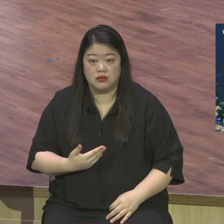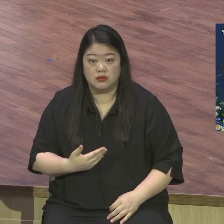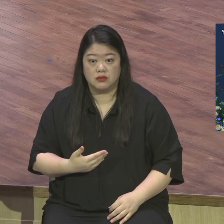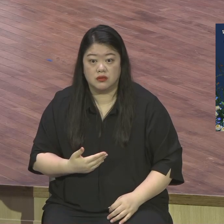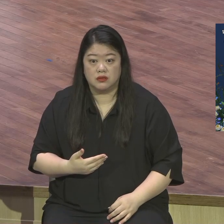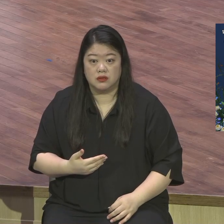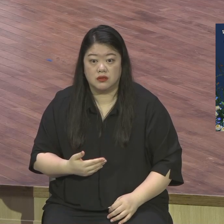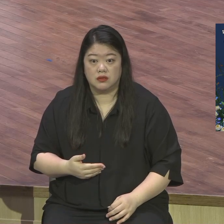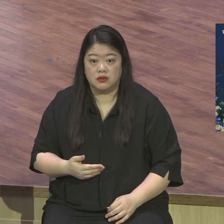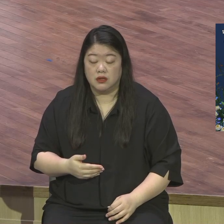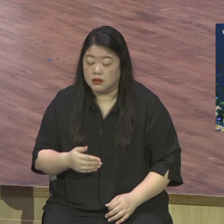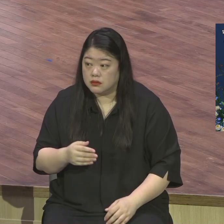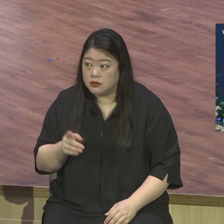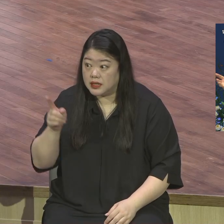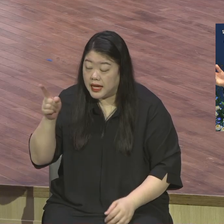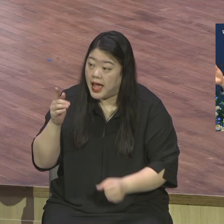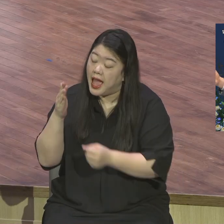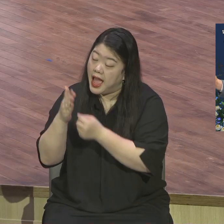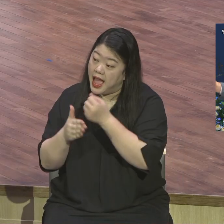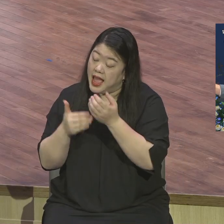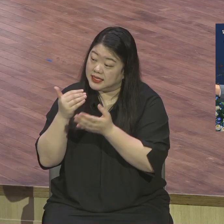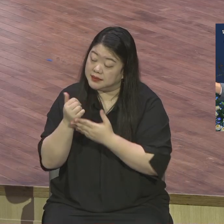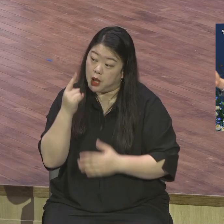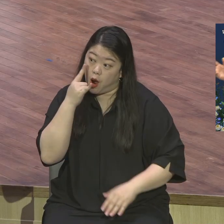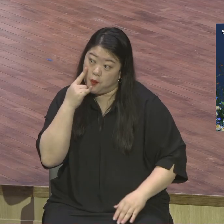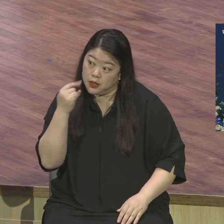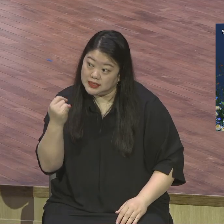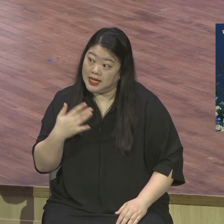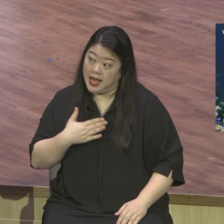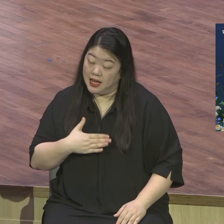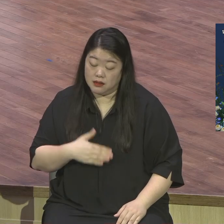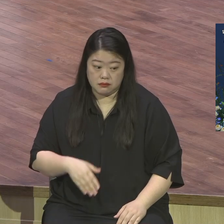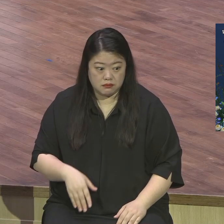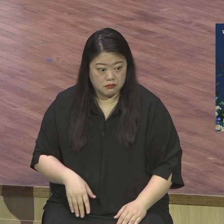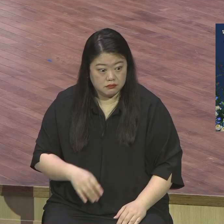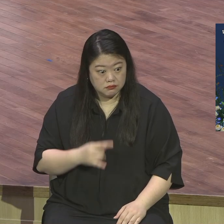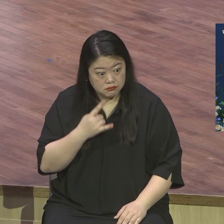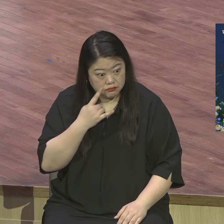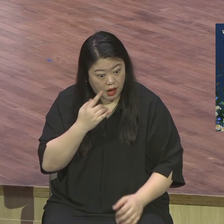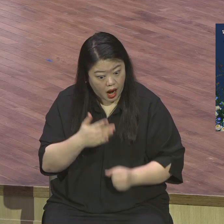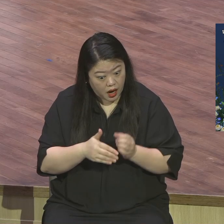도망왔대요. 필리핀에 성교하고 있다니까 전세계로 확산돼요.